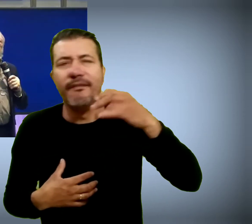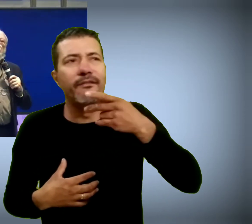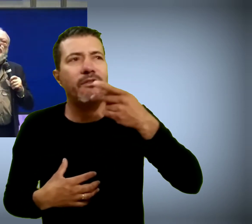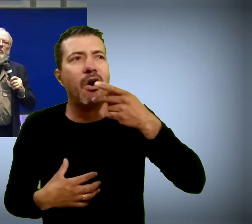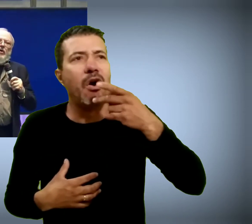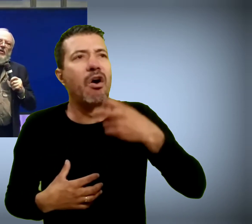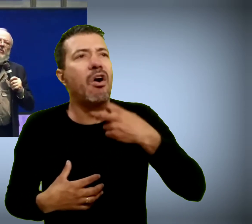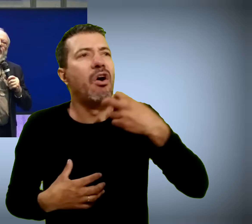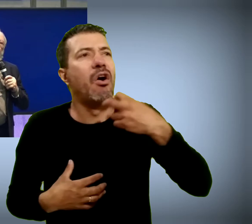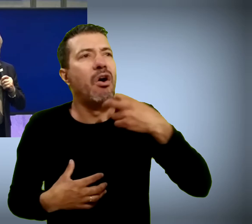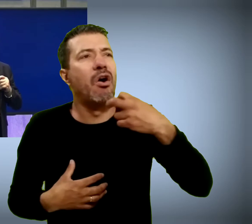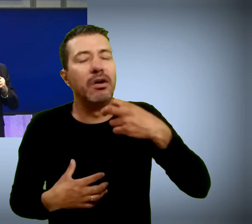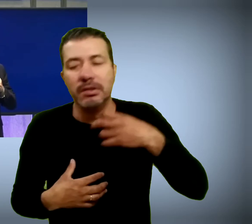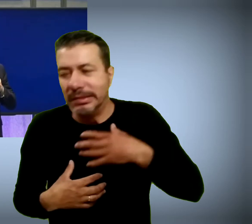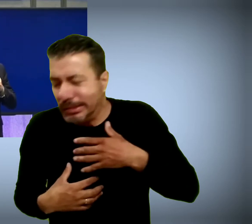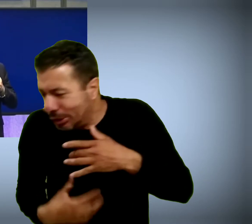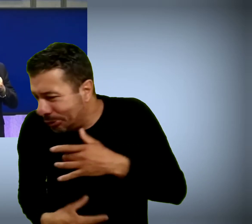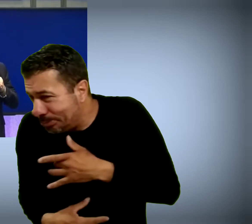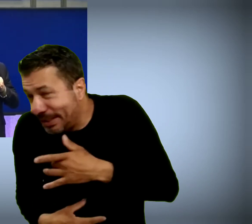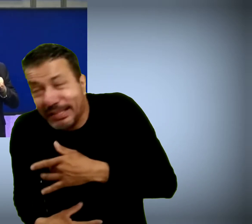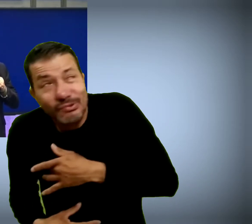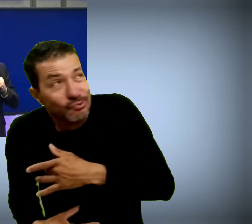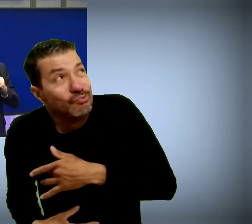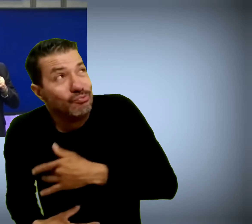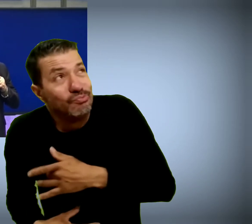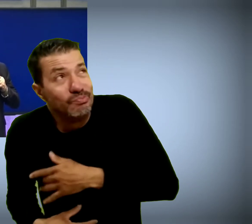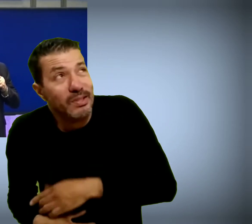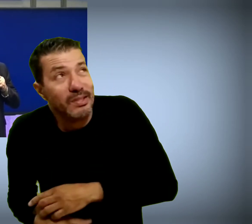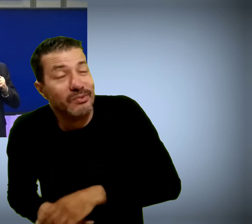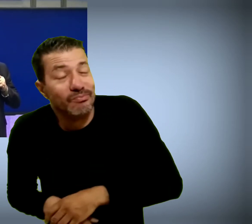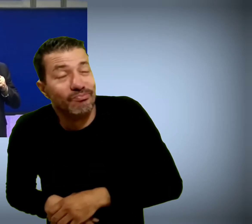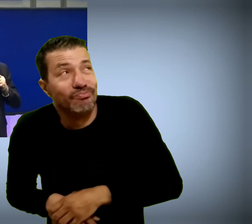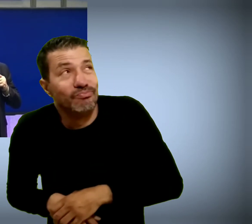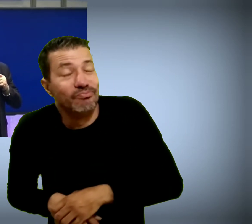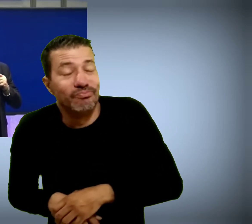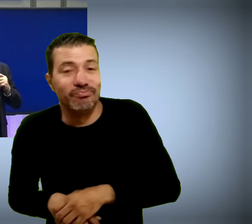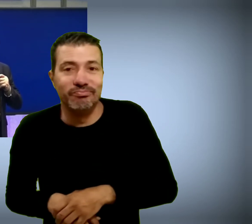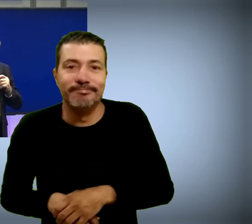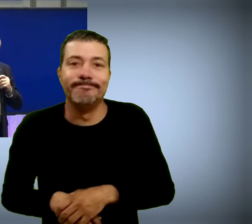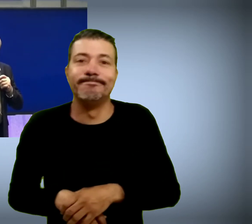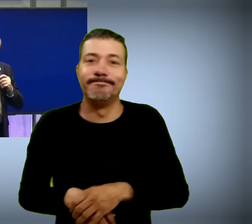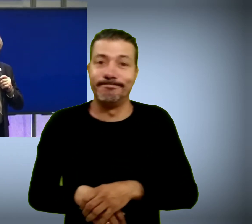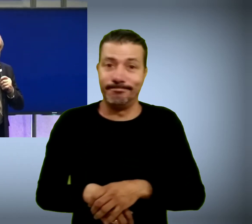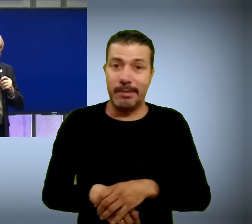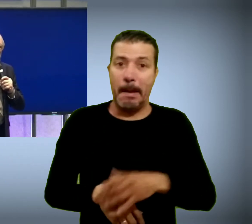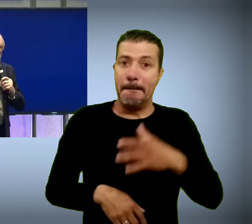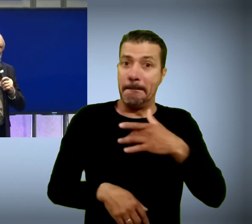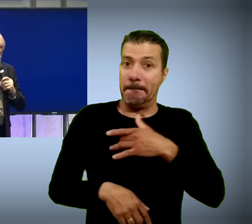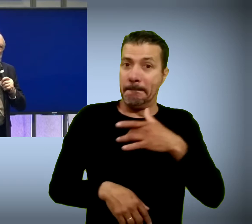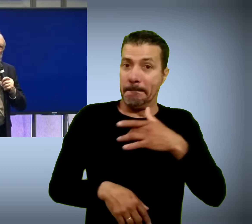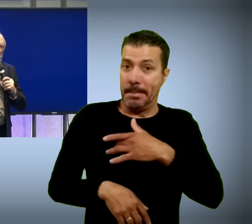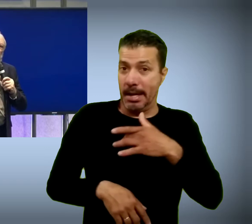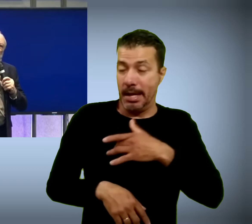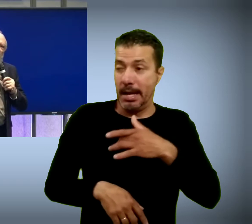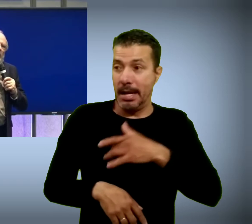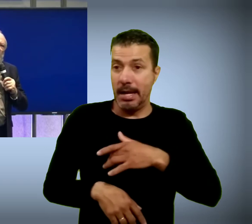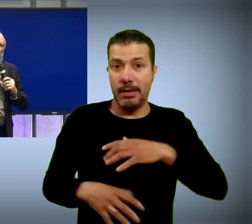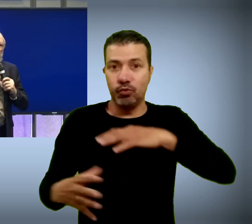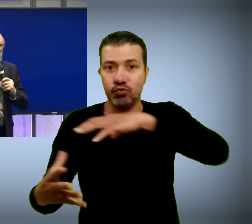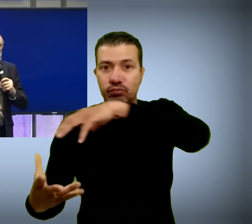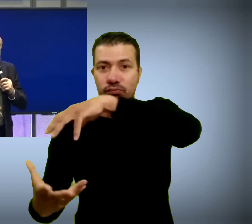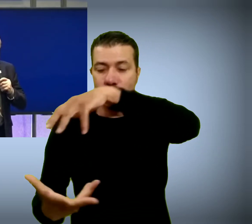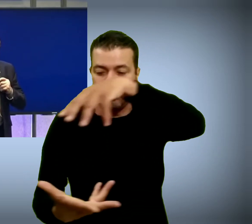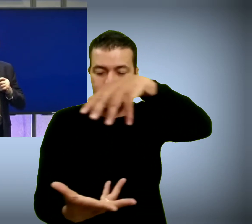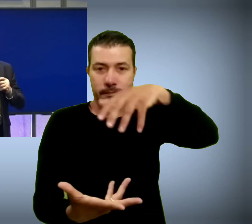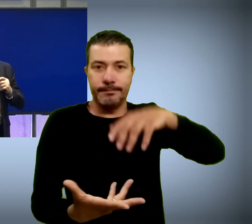qual é o contrário do amor e confiança, gente? É medo. E é por isso que estão infundindo medo no mundo